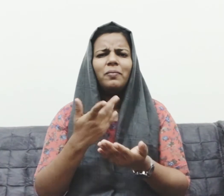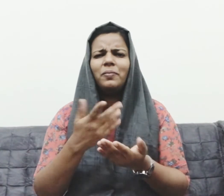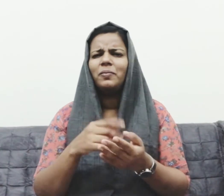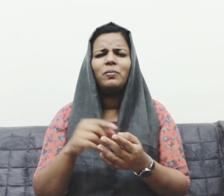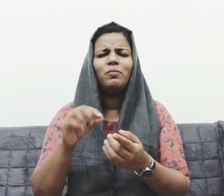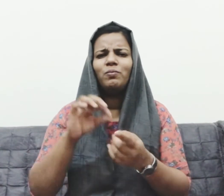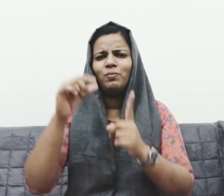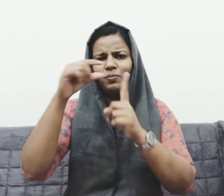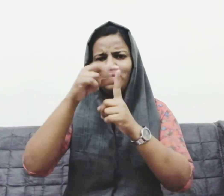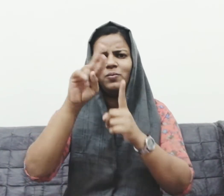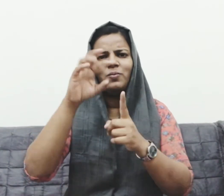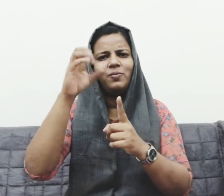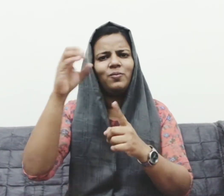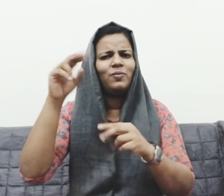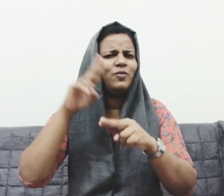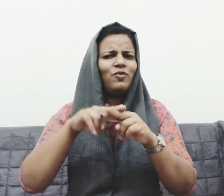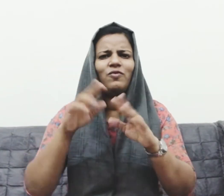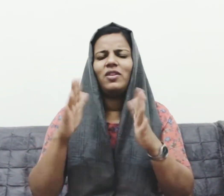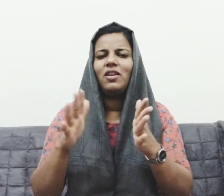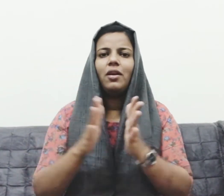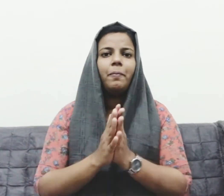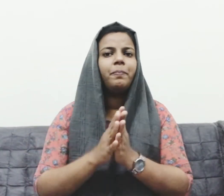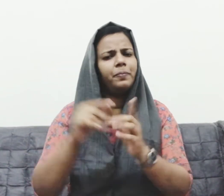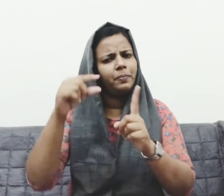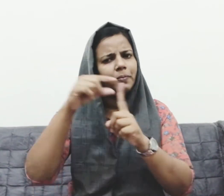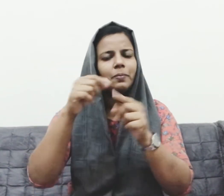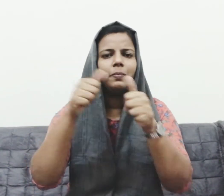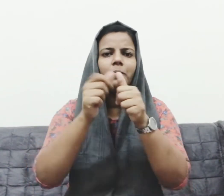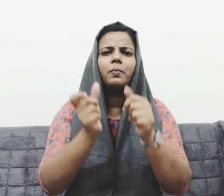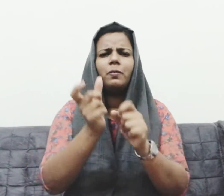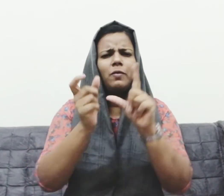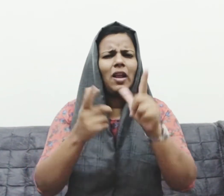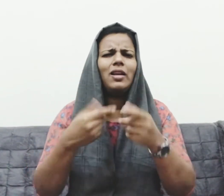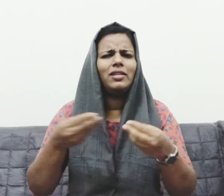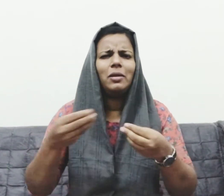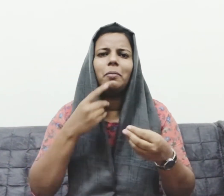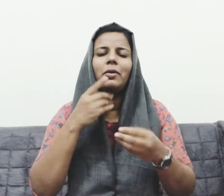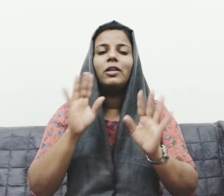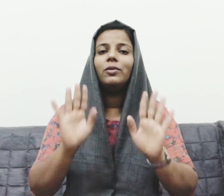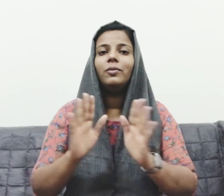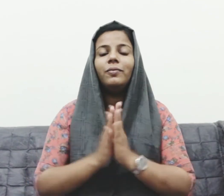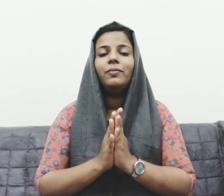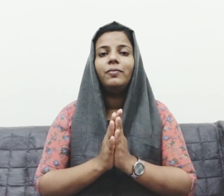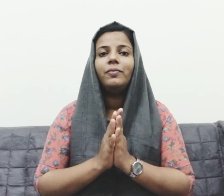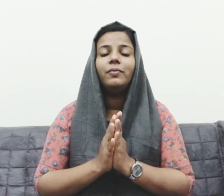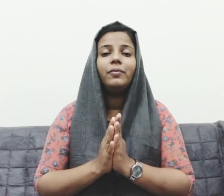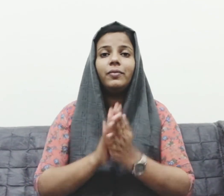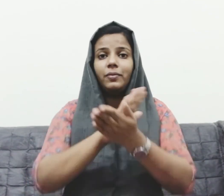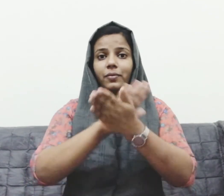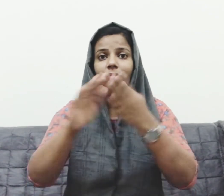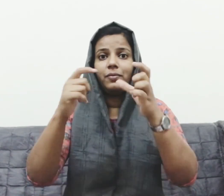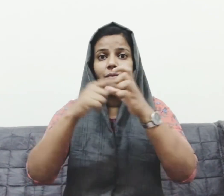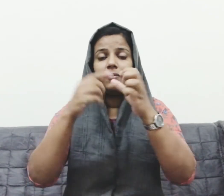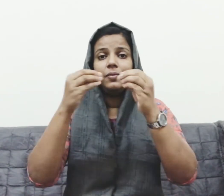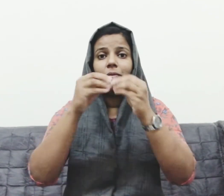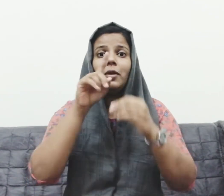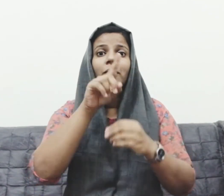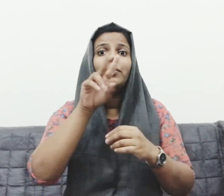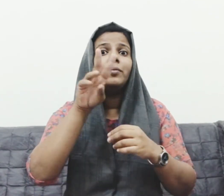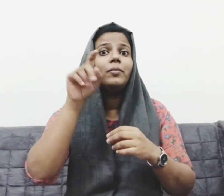വേദപുസ്തകത്തിൽ കാണുന്നില്ല. എങ്കിലും ചരിത്രം പറയുന്നത് അപ്പോസ്തലനായ പൗലോസ് തന്നെയാണ് എബ്രായ ലേഖനം എഴുതിയതാണ്. എബ്രായ ലേഖനം 12:14 ഇങ്ങനൊരു പദം